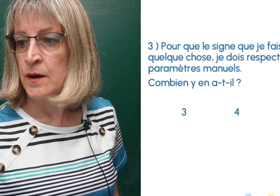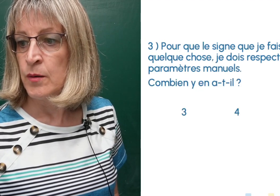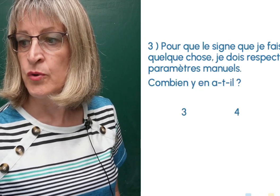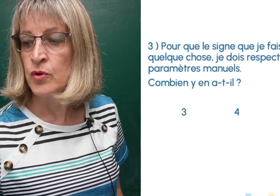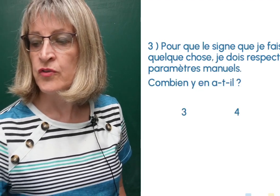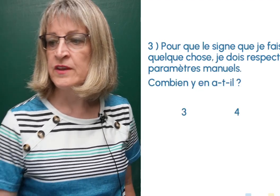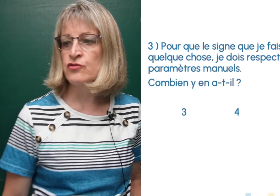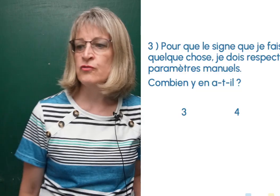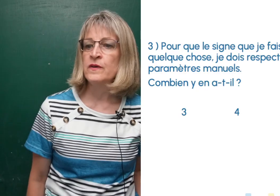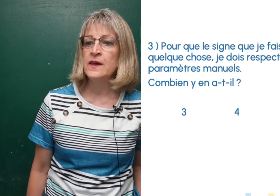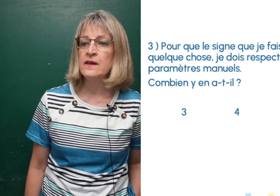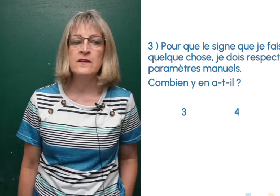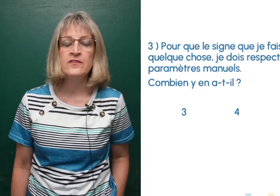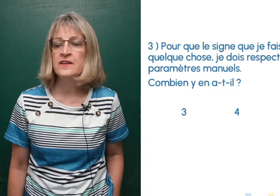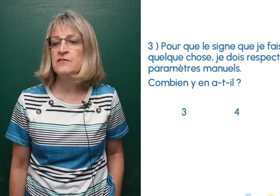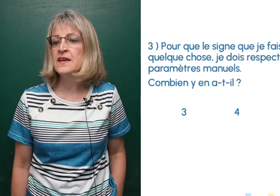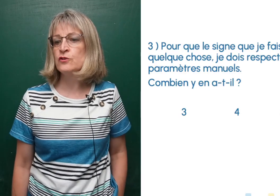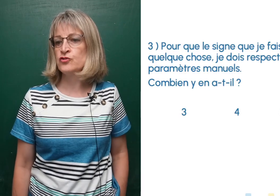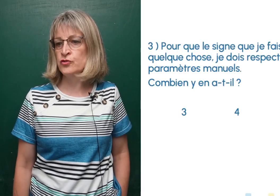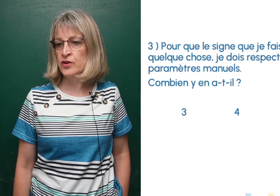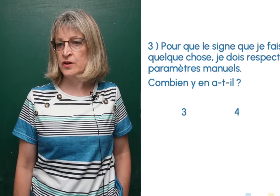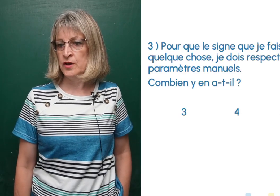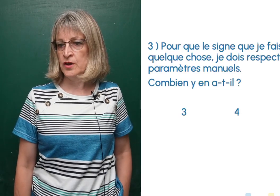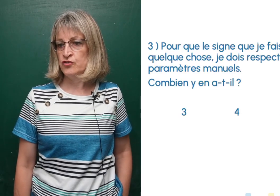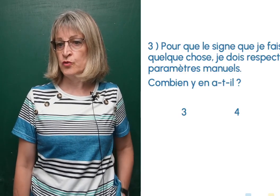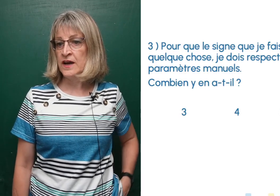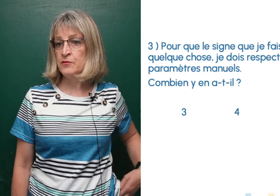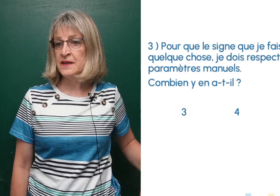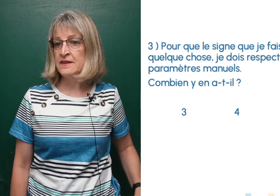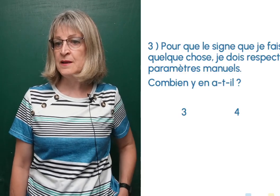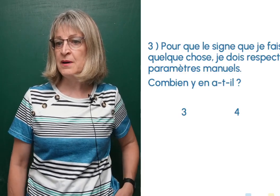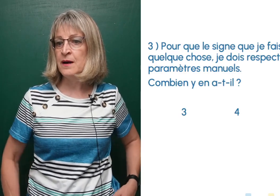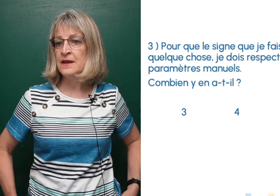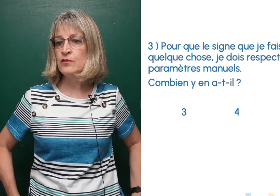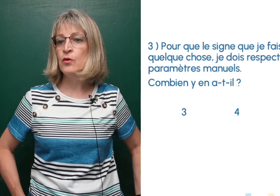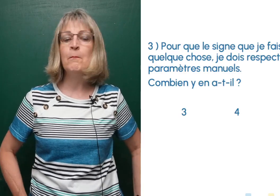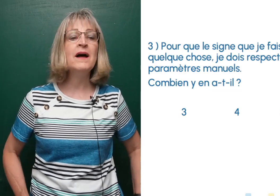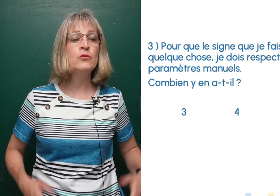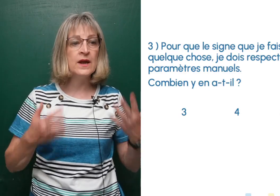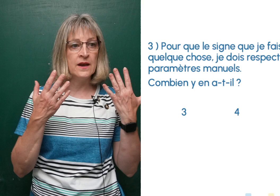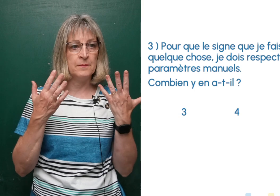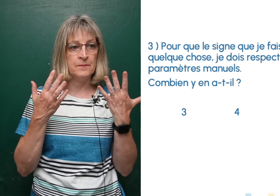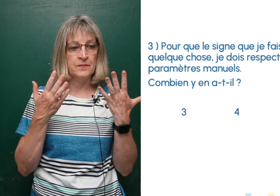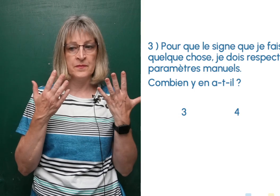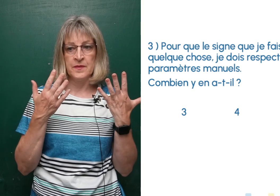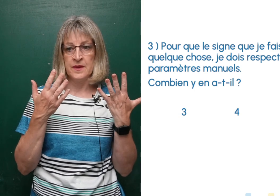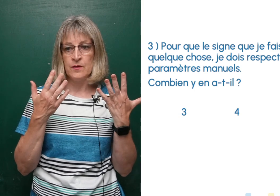Pour que le signe que je fais signifie quelque chose, je dois respecter les paramètres manuels. Combien